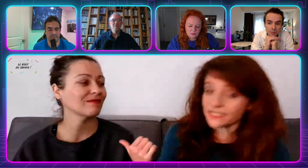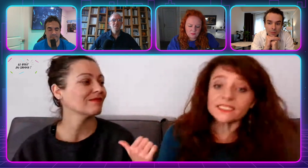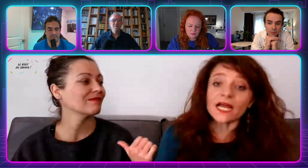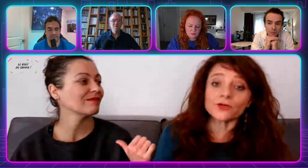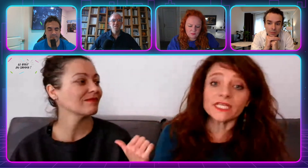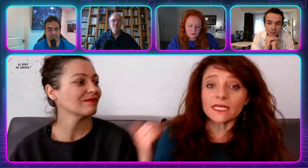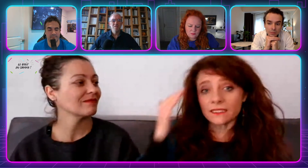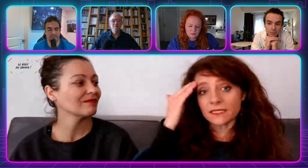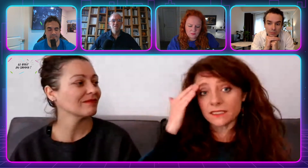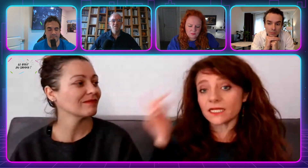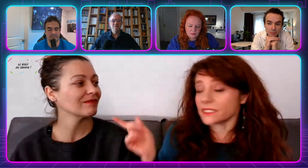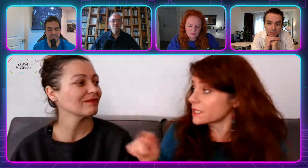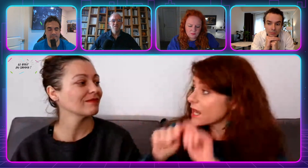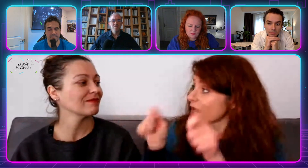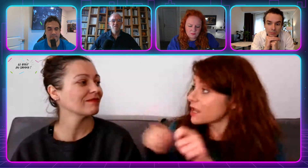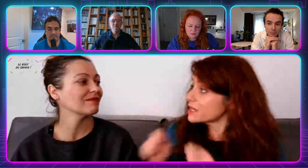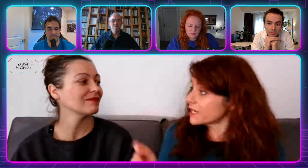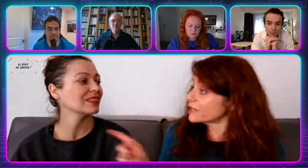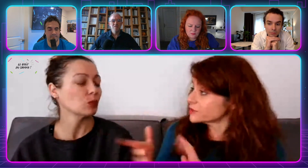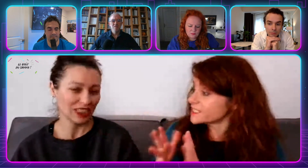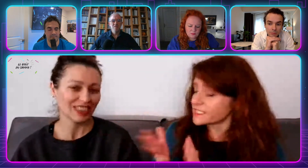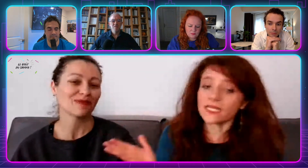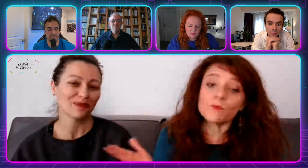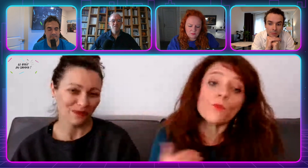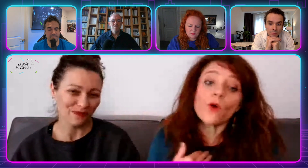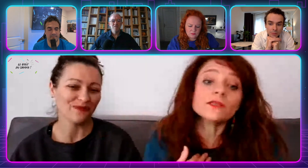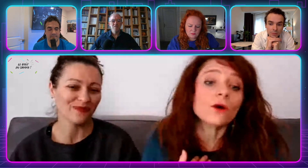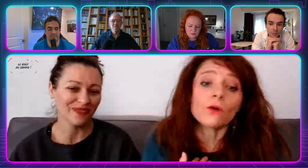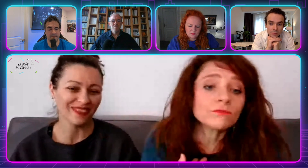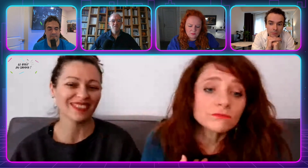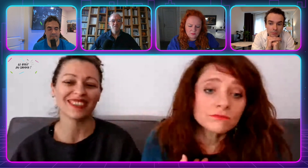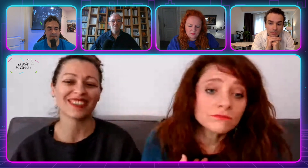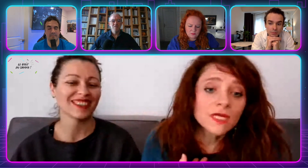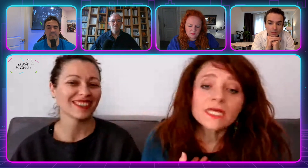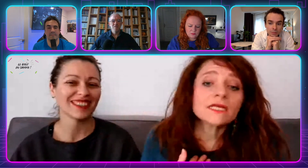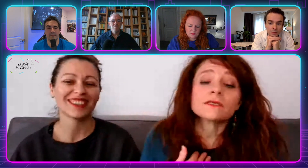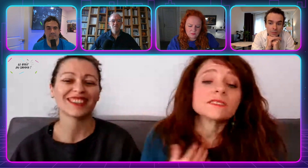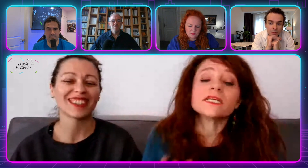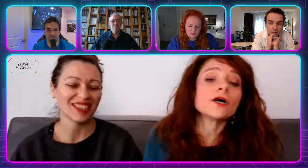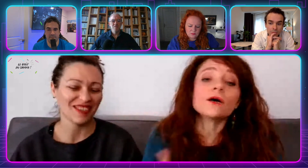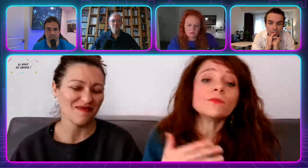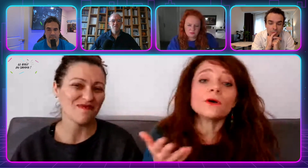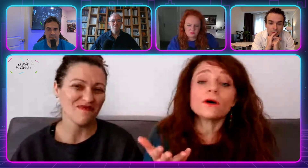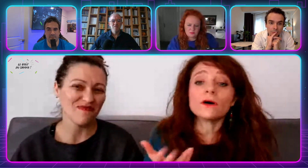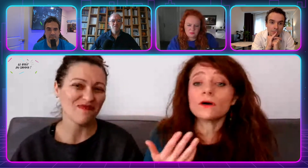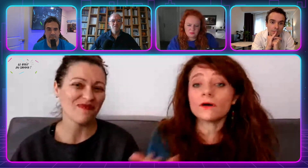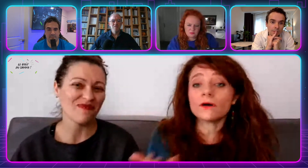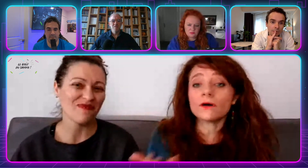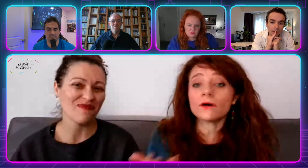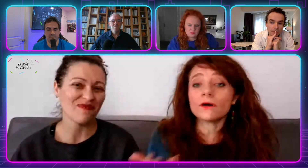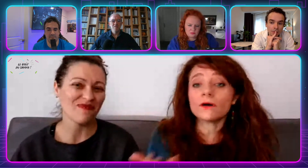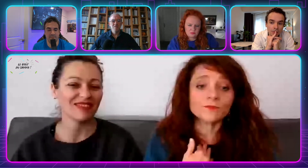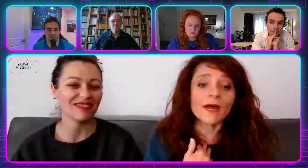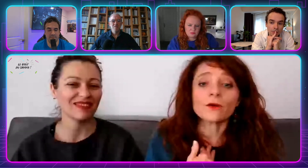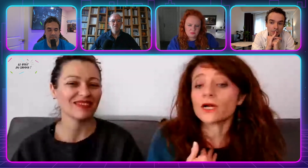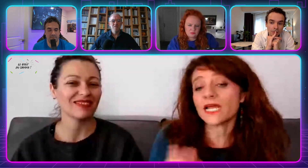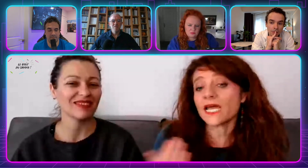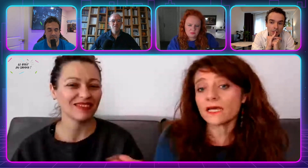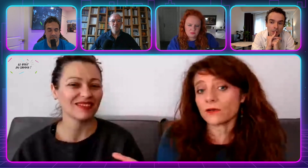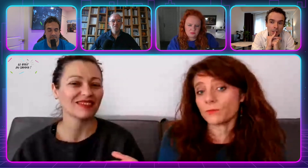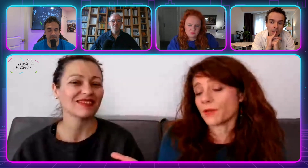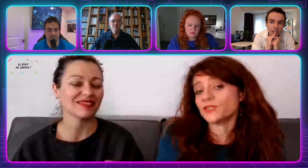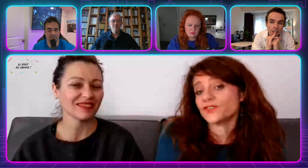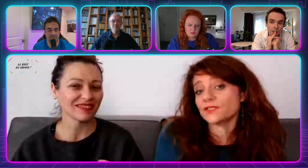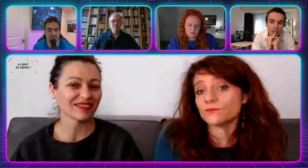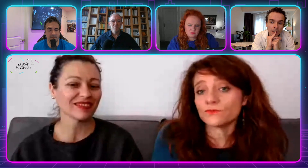Par exemple, Betty la connaît, la langue des signes. Moi, non. C'est comme je parle